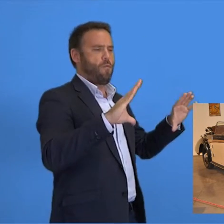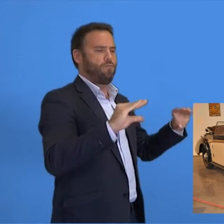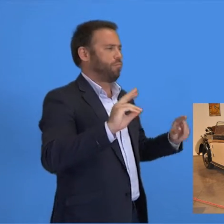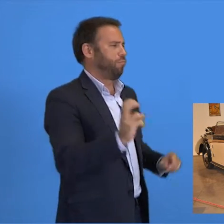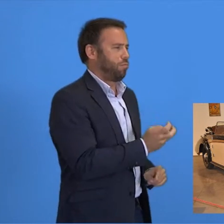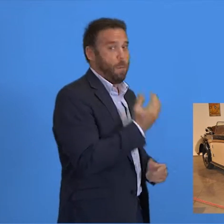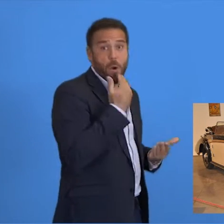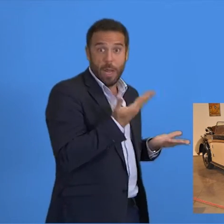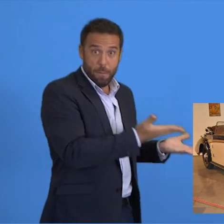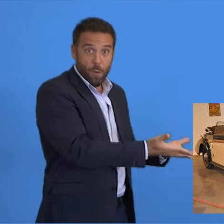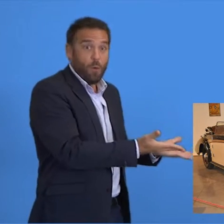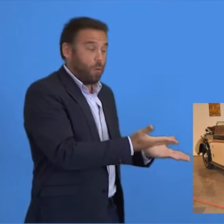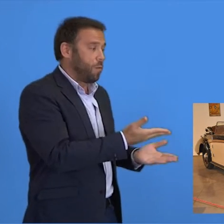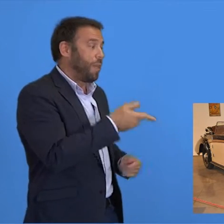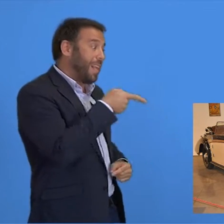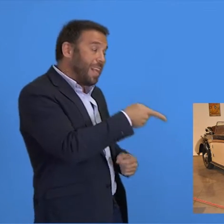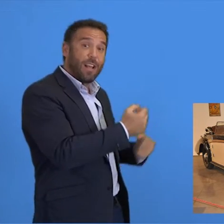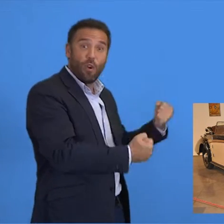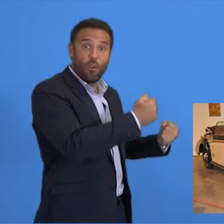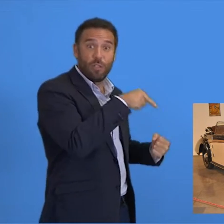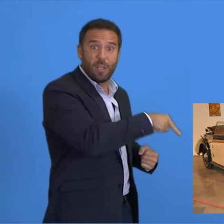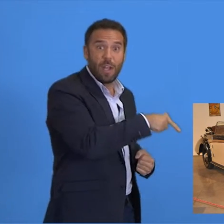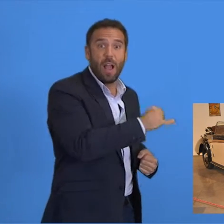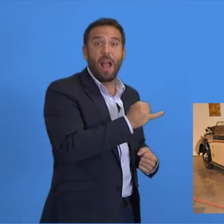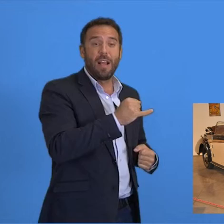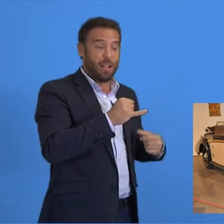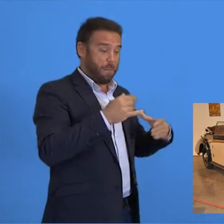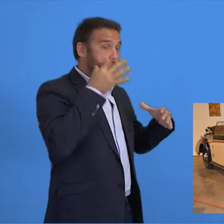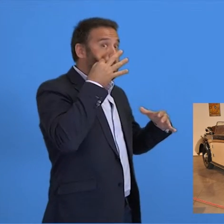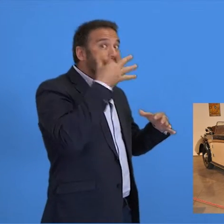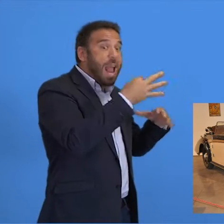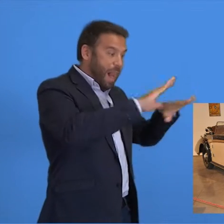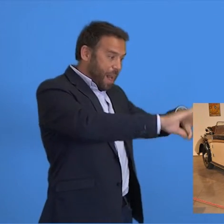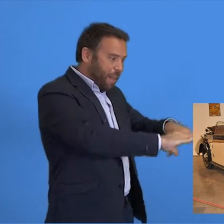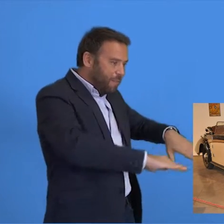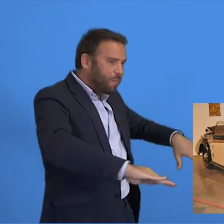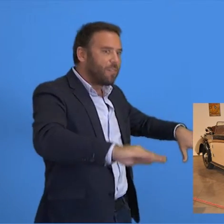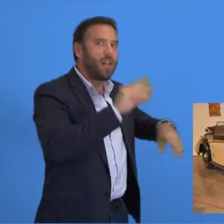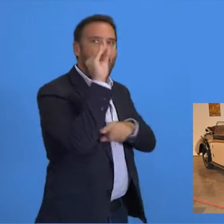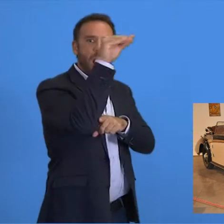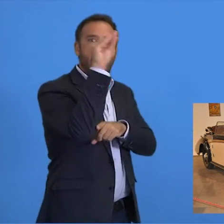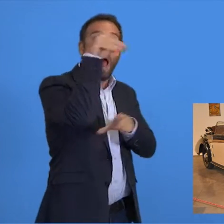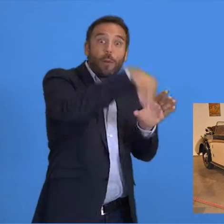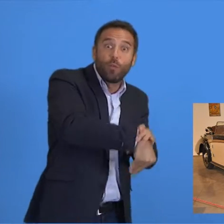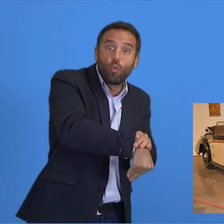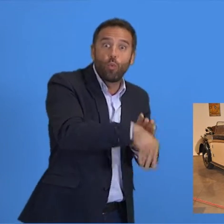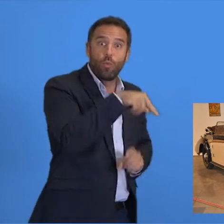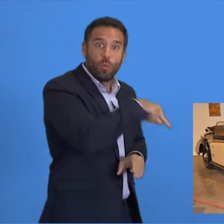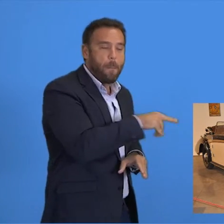impresionantes diseños de interiores un claro ejemplo de ello es el modelo que puede verse en el Museo el cual cuenta con tapicería